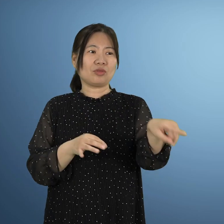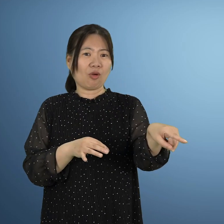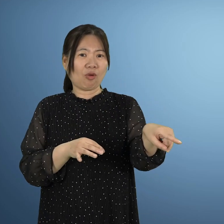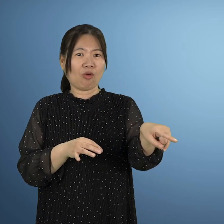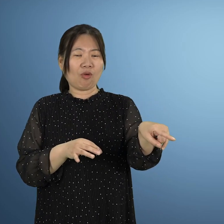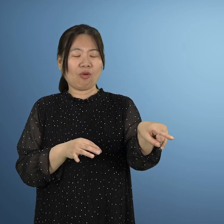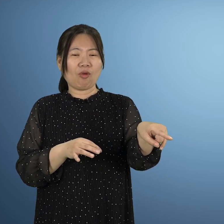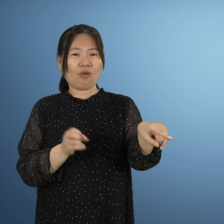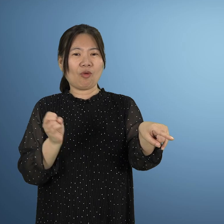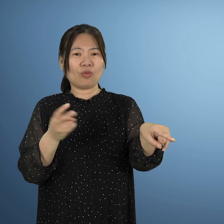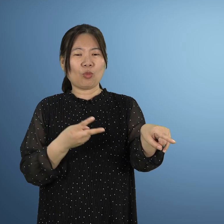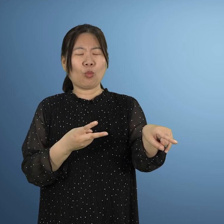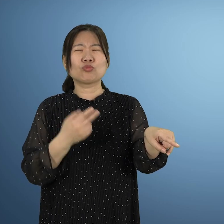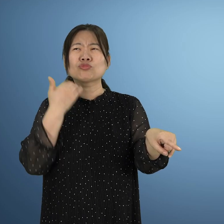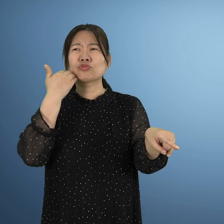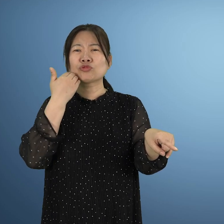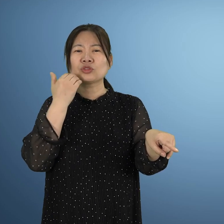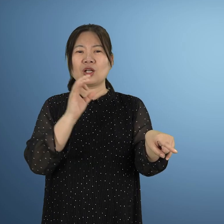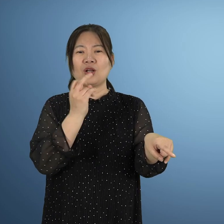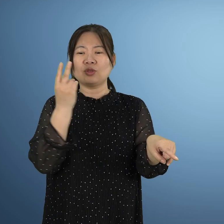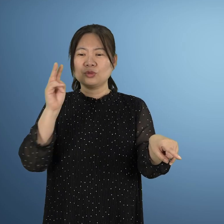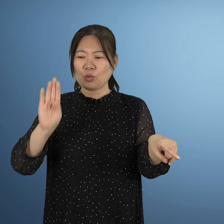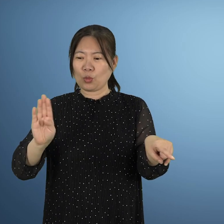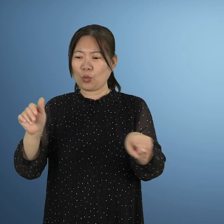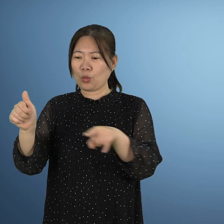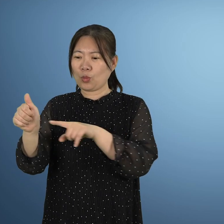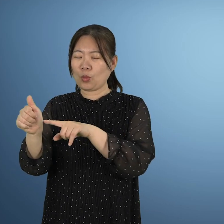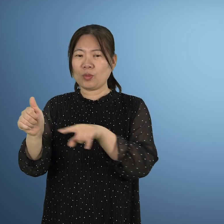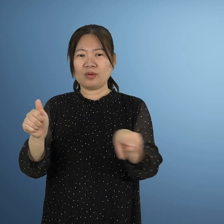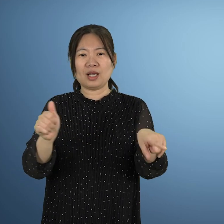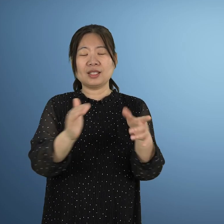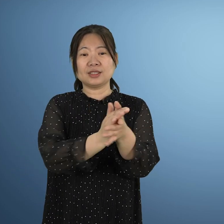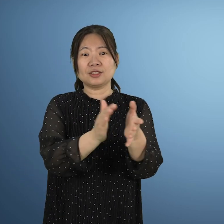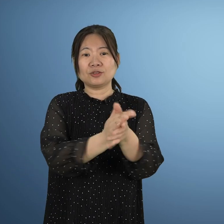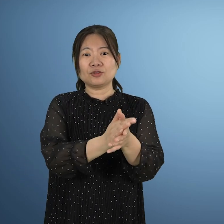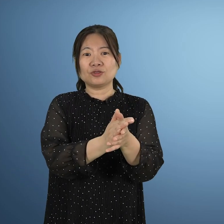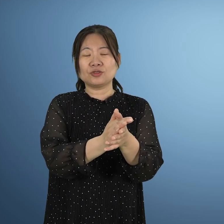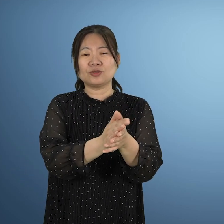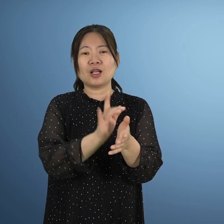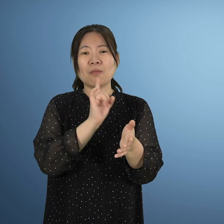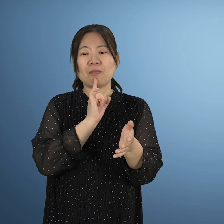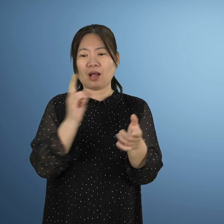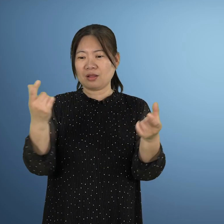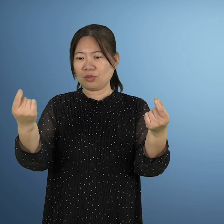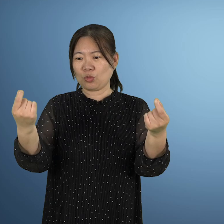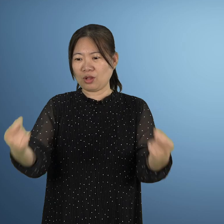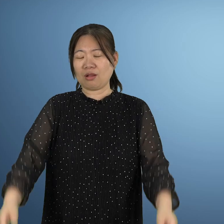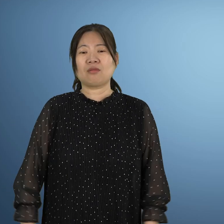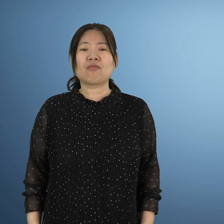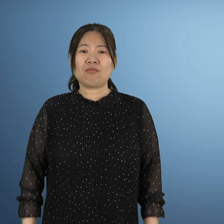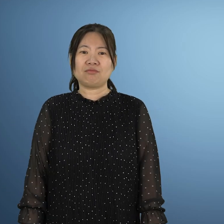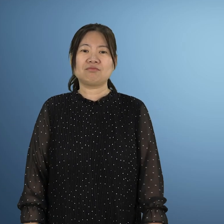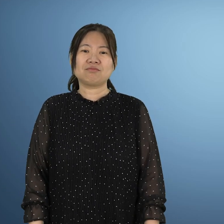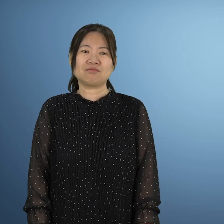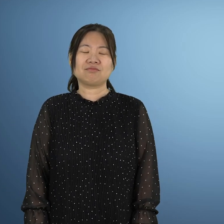너나 그러니까 욥이나 욥의 친구들이나 말하는 게 똑같다고 말이에요.